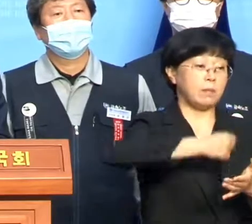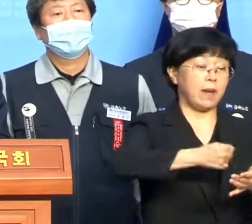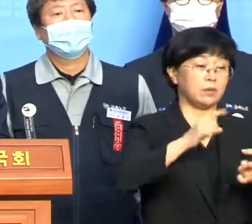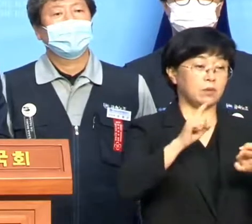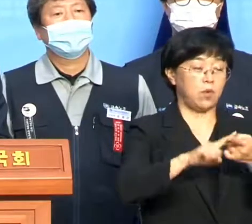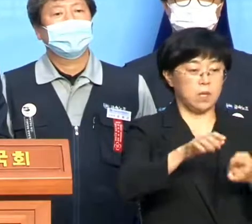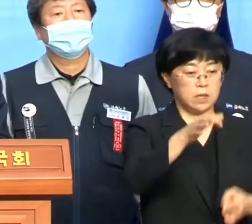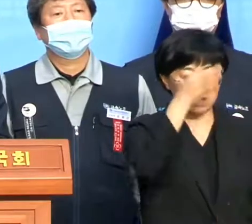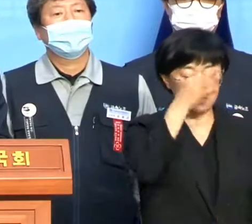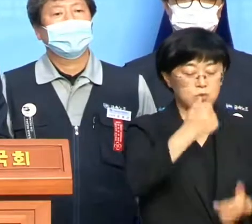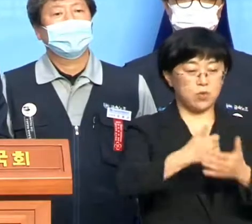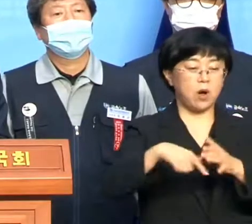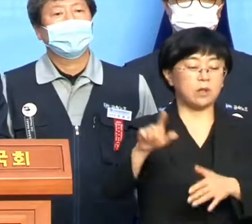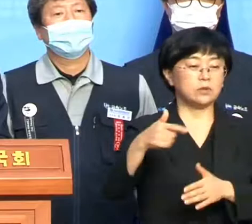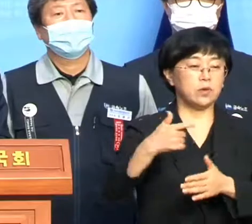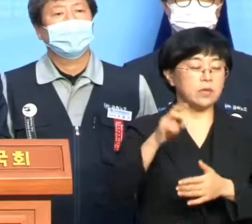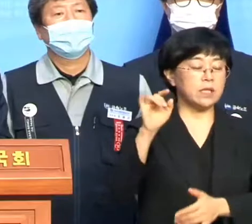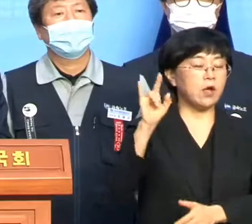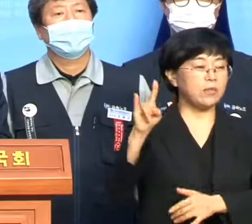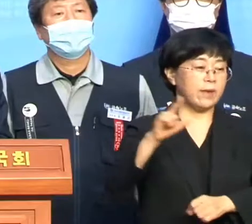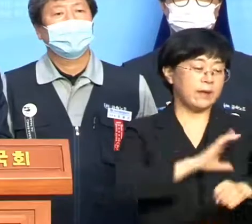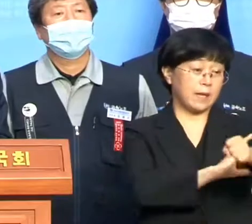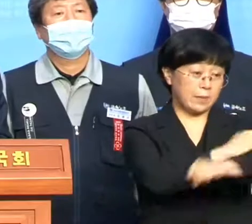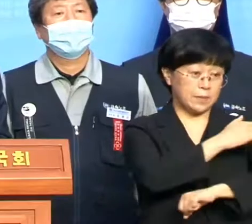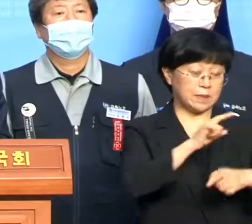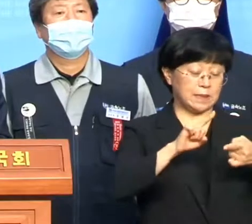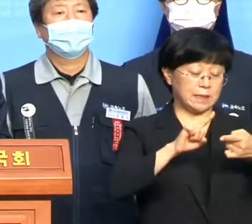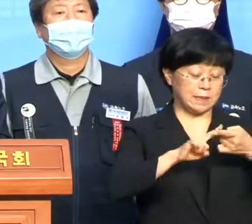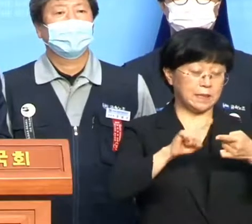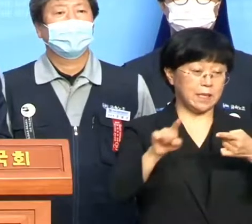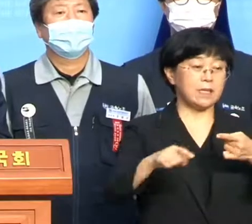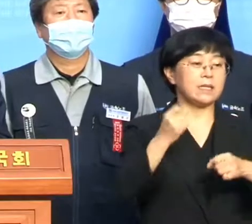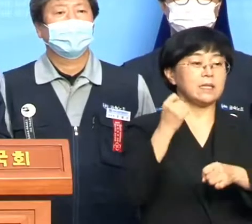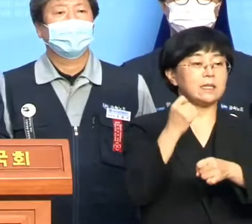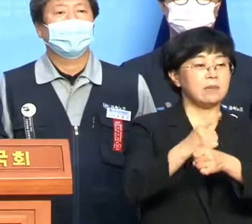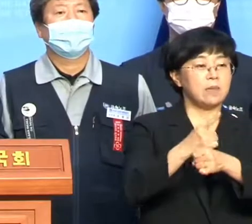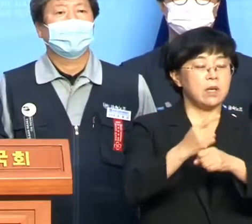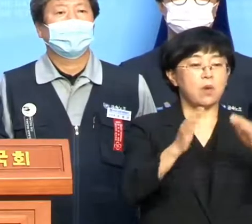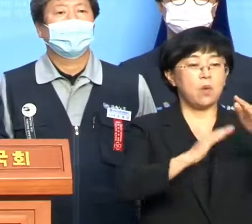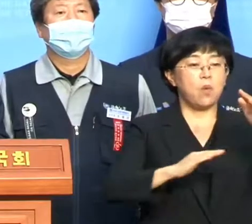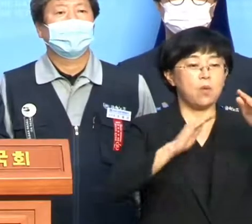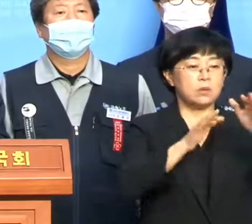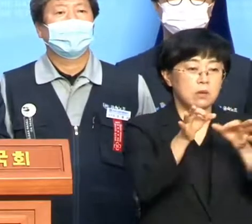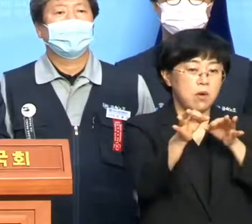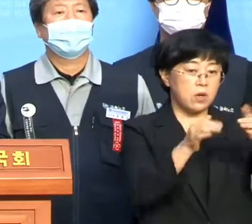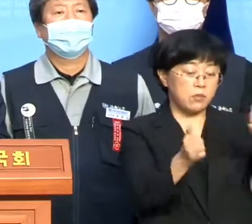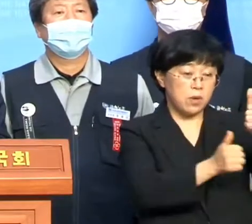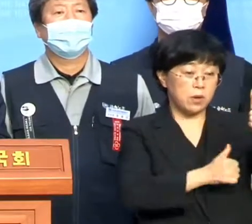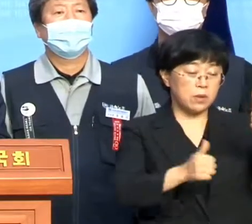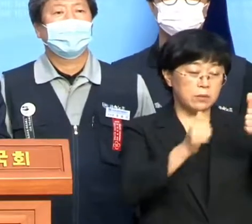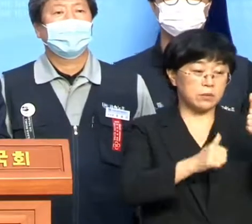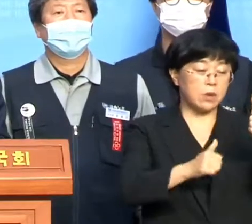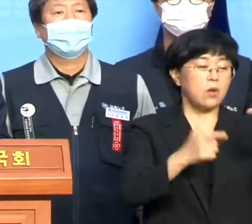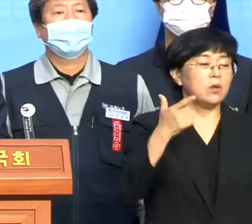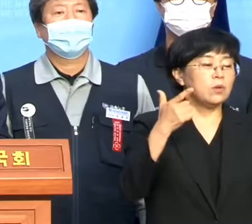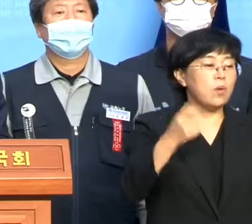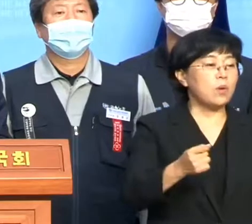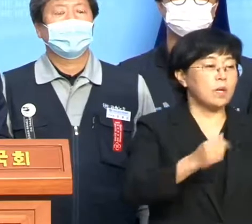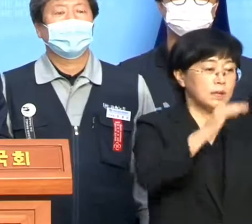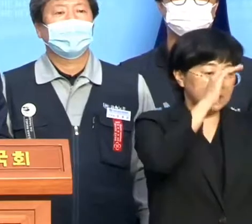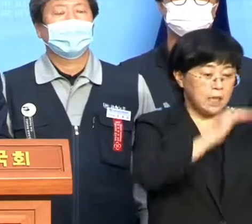로 재벌 각질의 대표주자로 떠오른 현대중공업은 이미 공정거래위원회로부터 동일한 사안으로